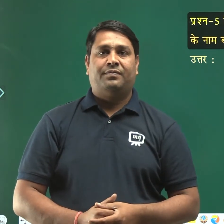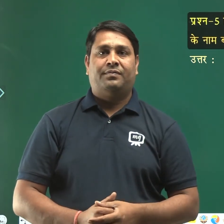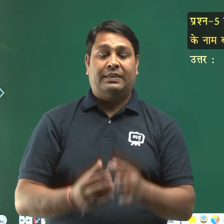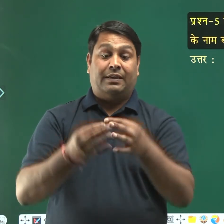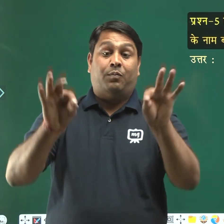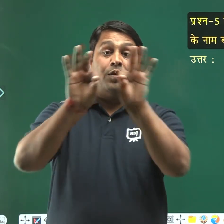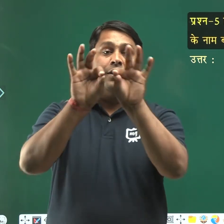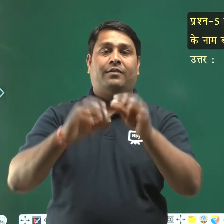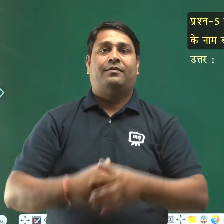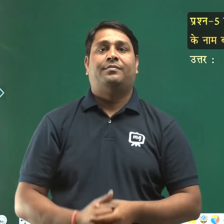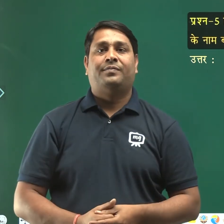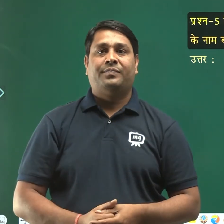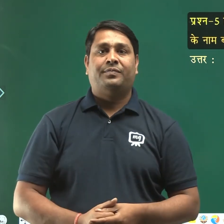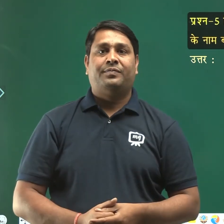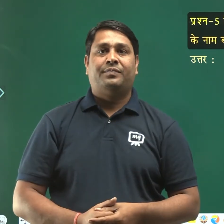प्रमुख